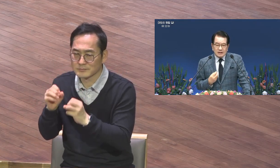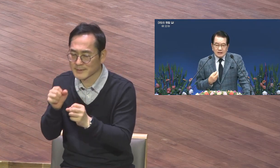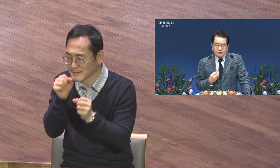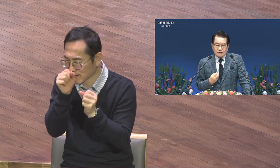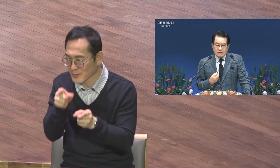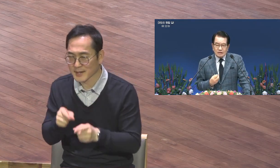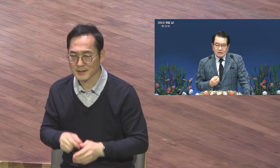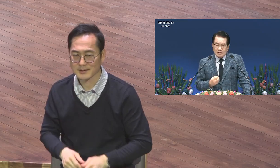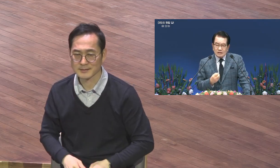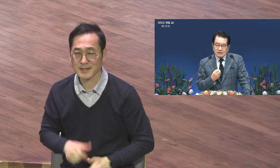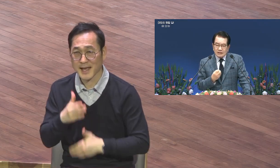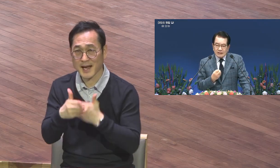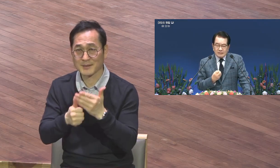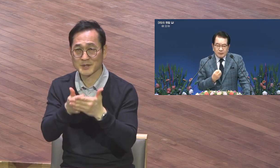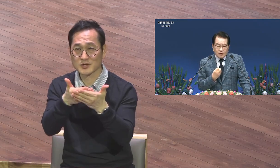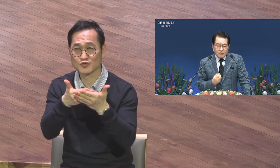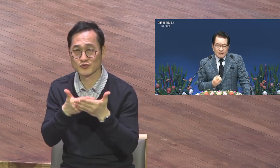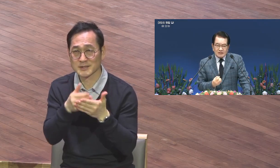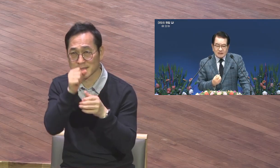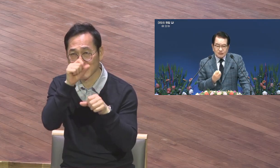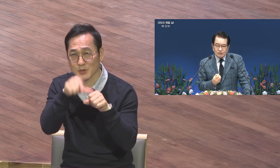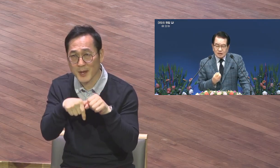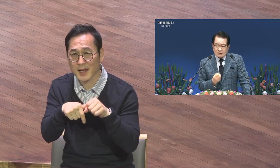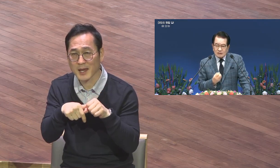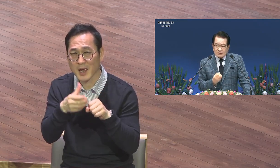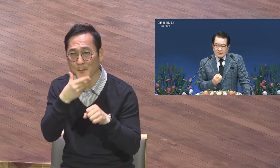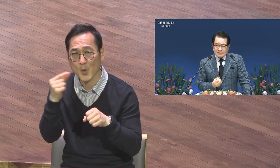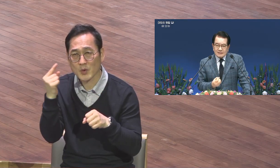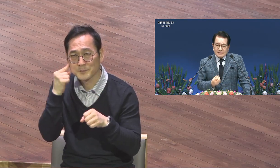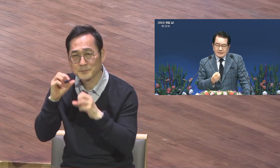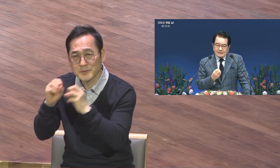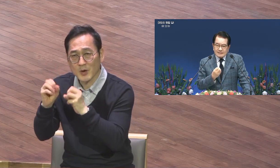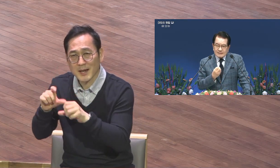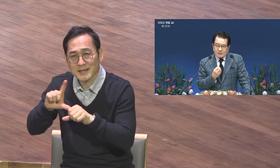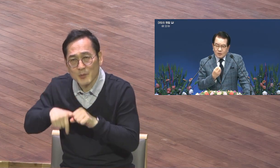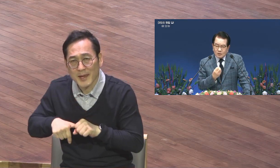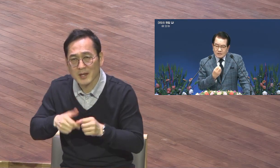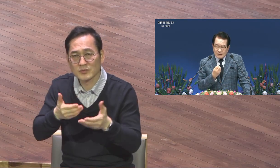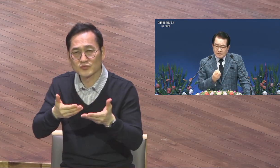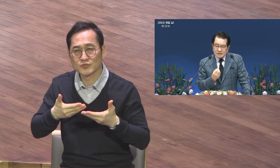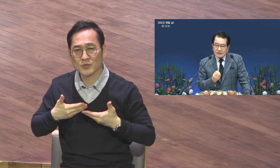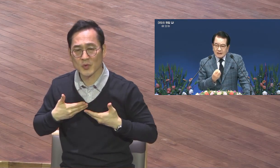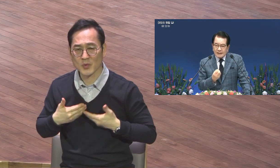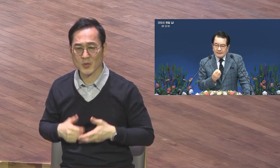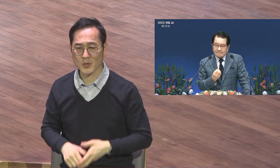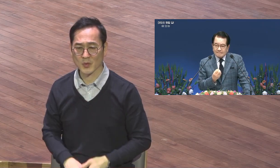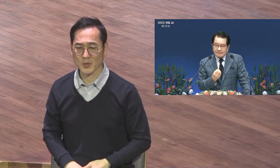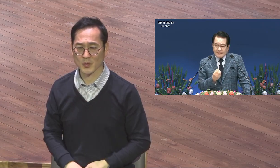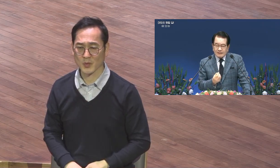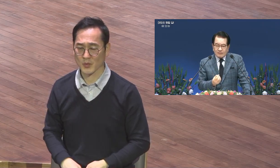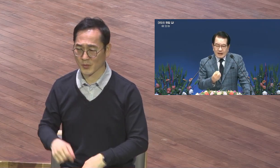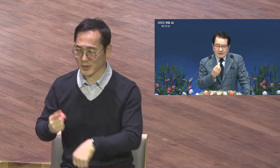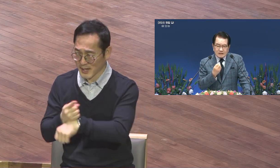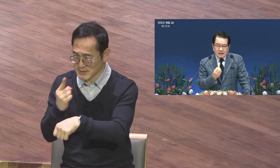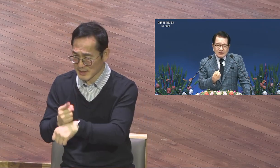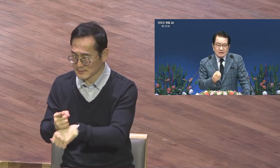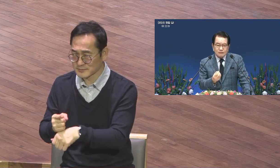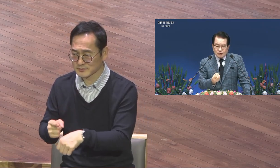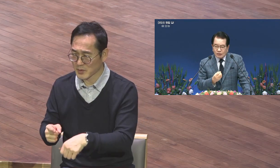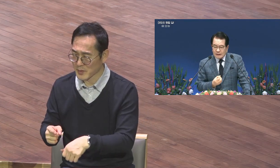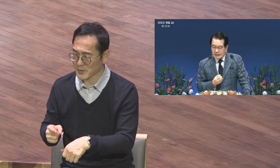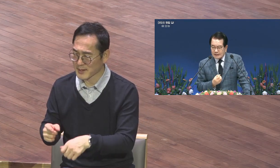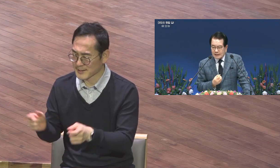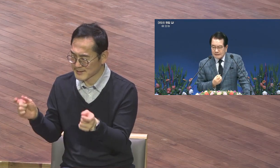하나님이 제게 주신 이 복음의 진술을 그 짧은 시간 안에